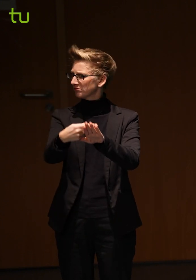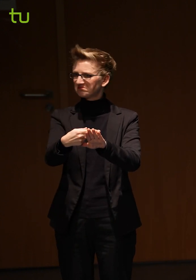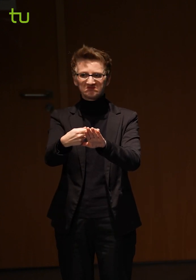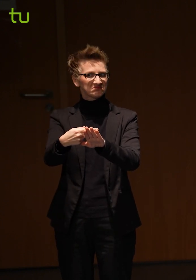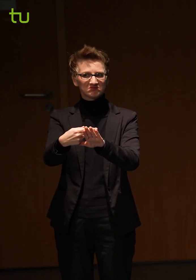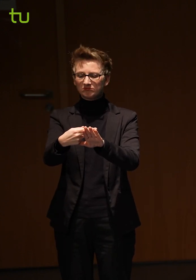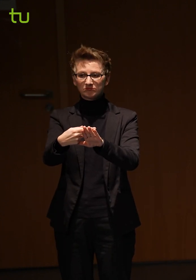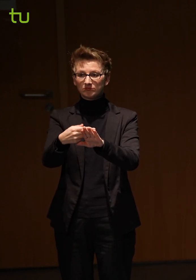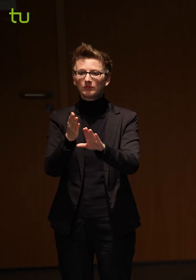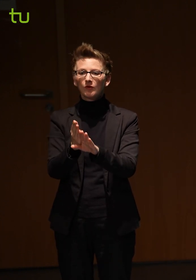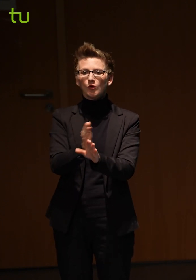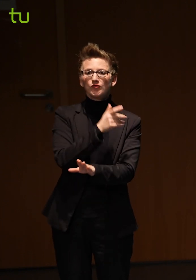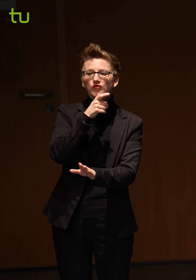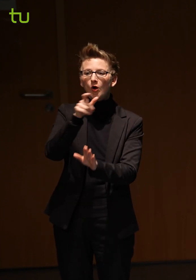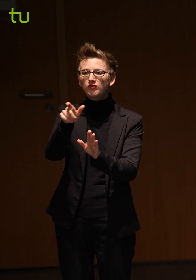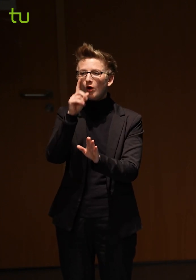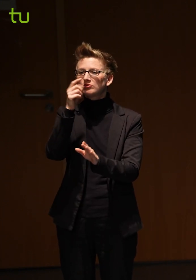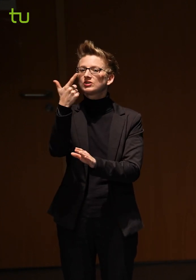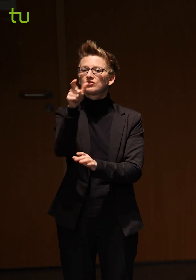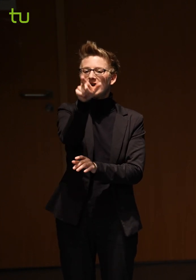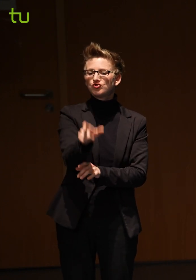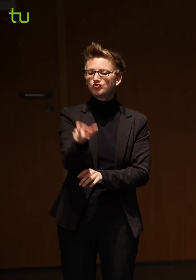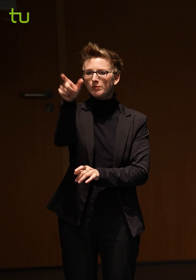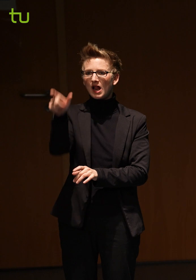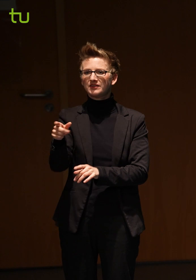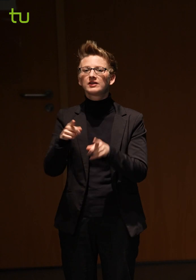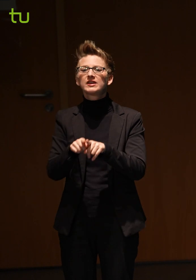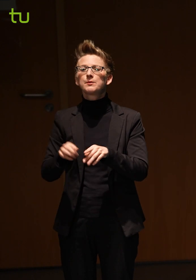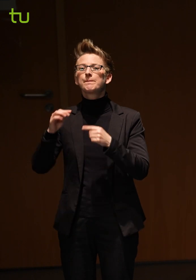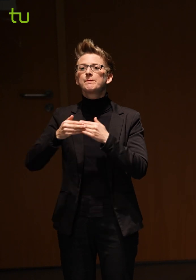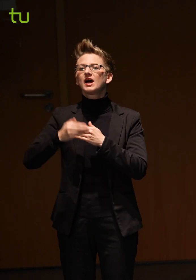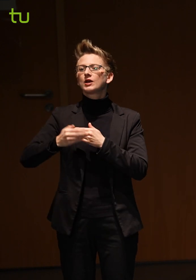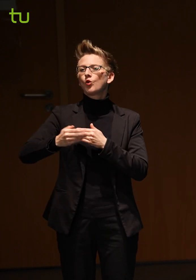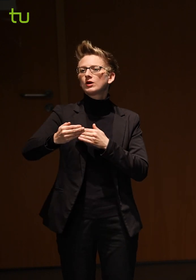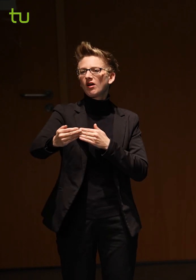einem Vorwort in zwei Spalten, das an Periodika erinnerte.